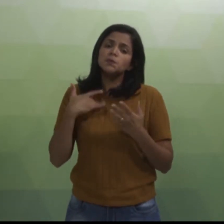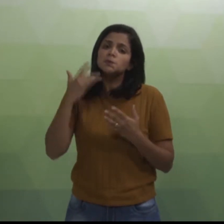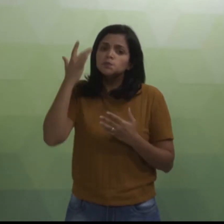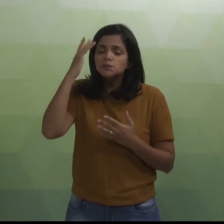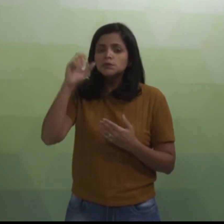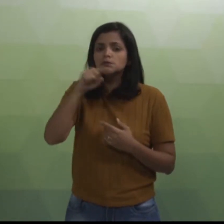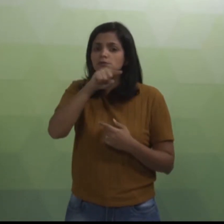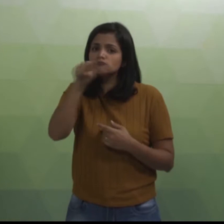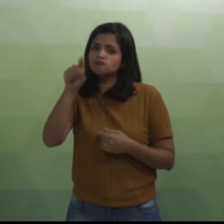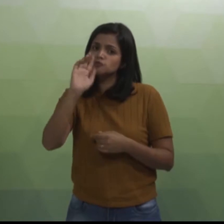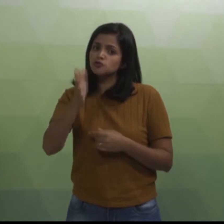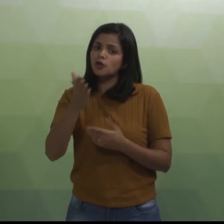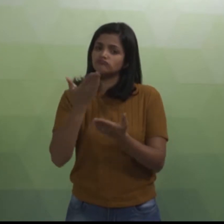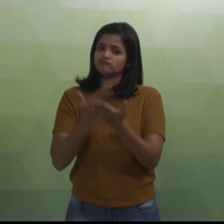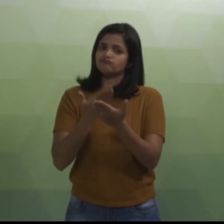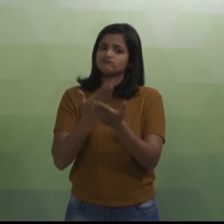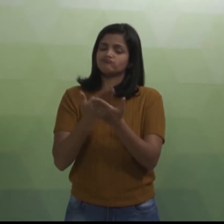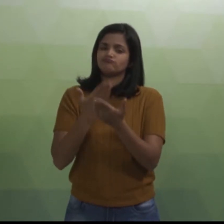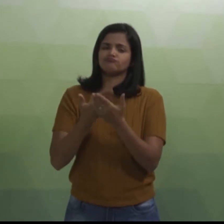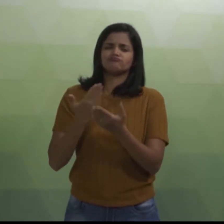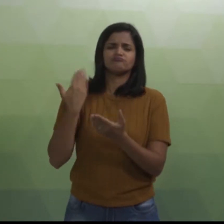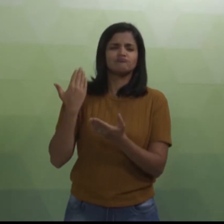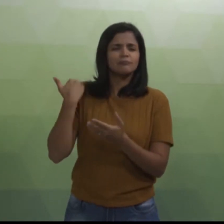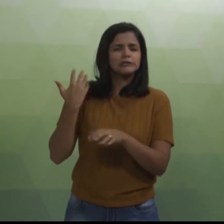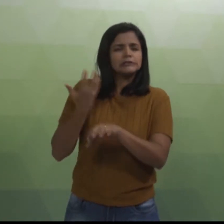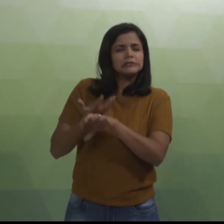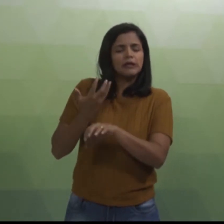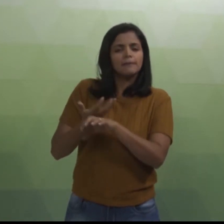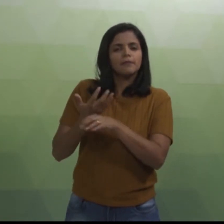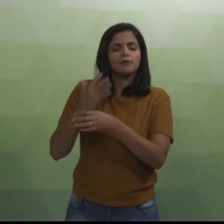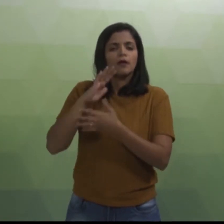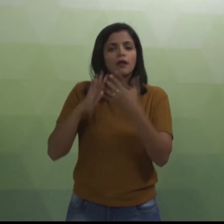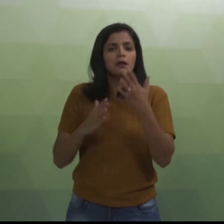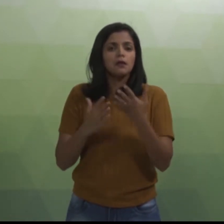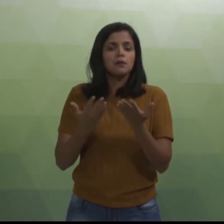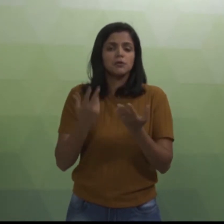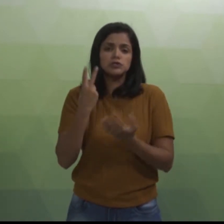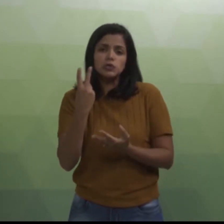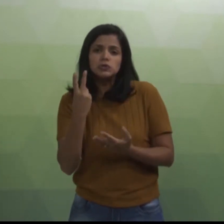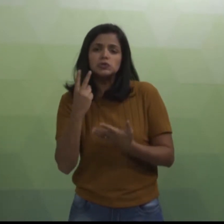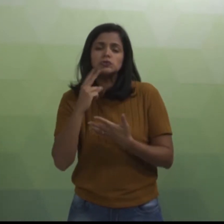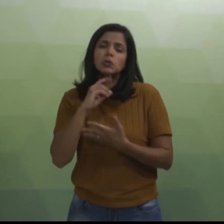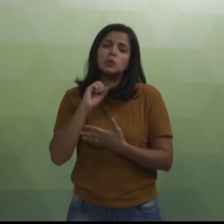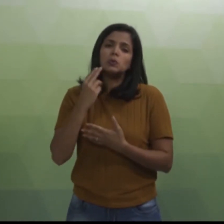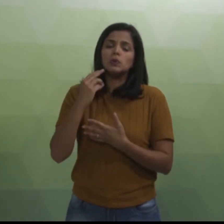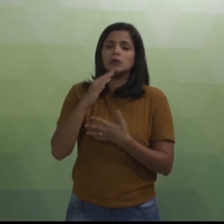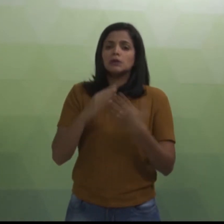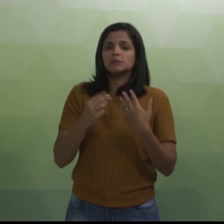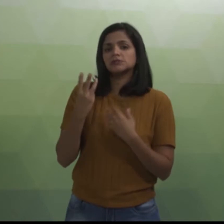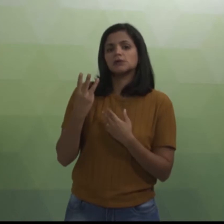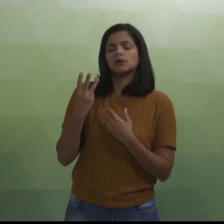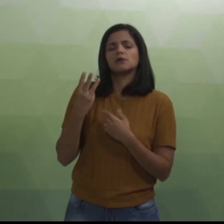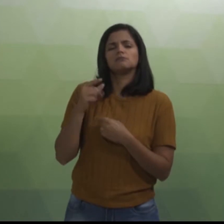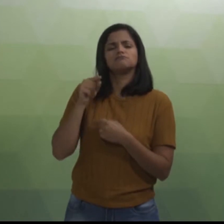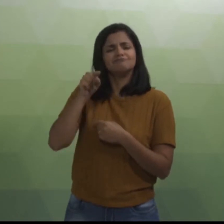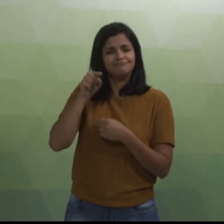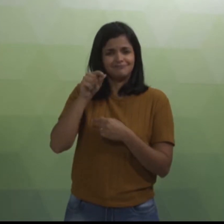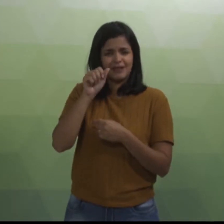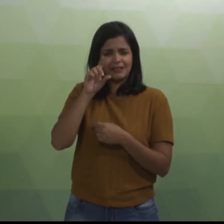Eu não sei se vocês já estudaram em outras disciplinas, Libras 2 ou 3,